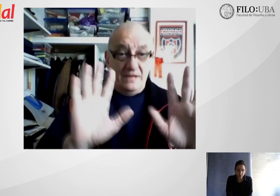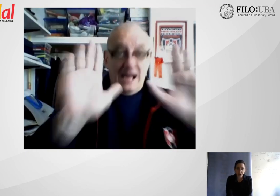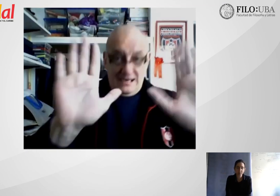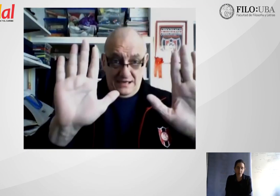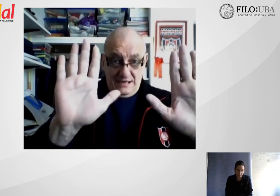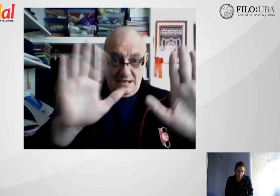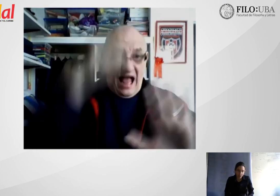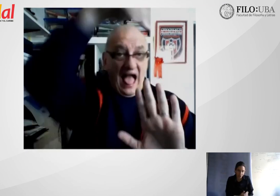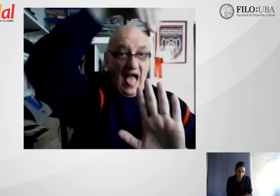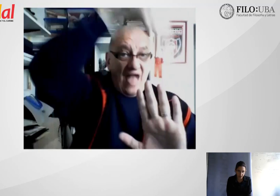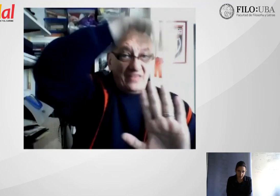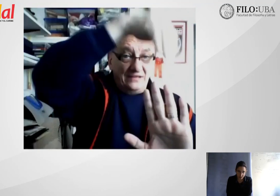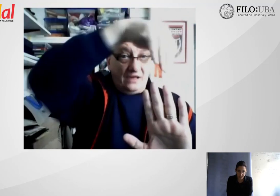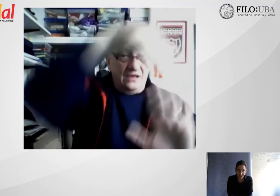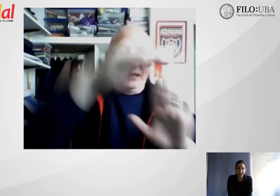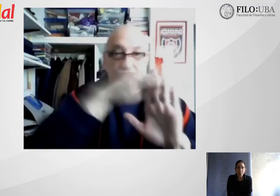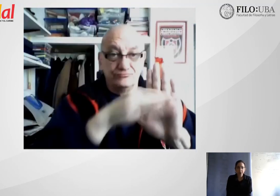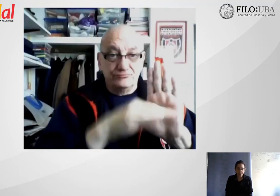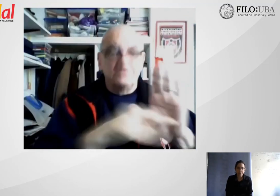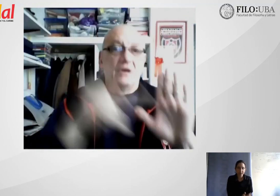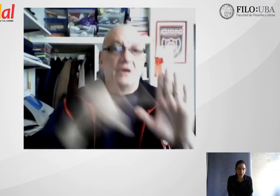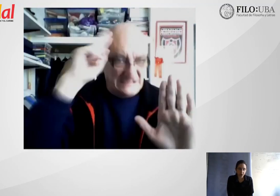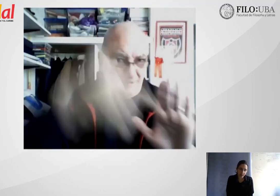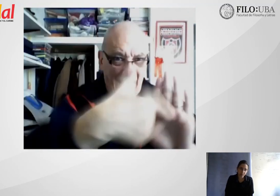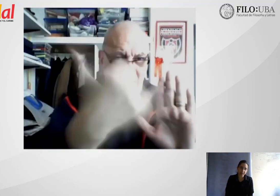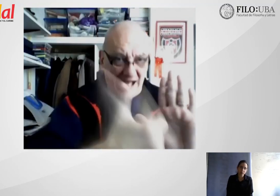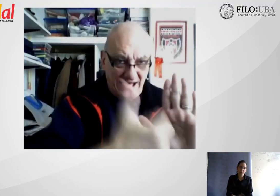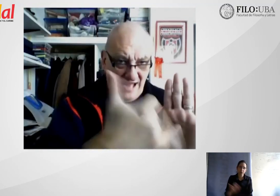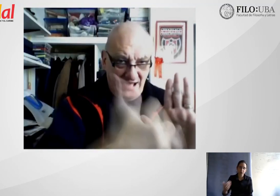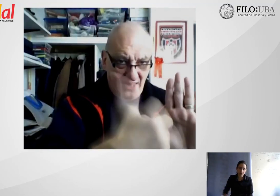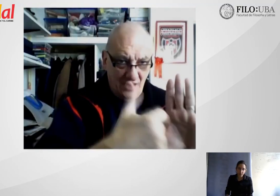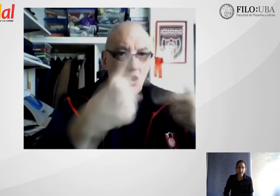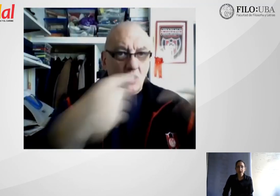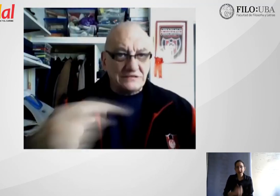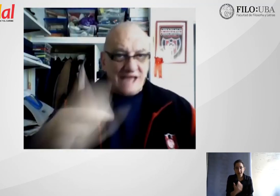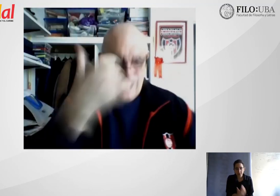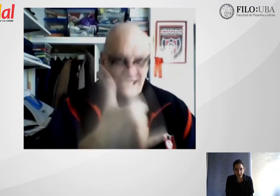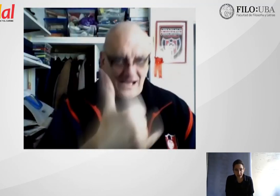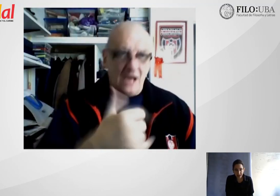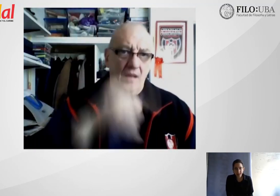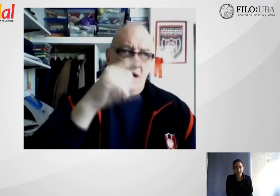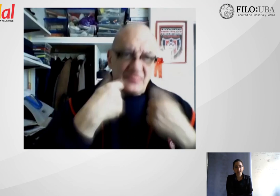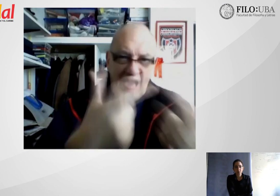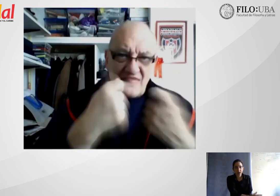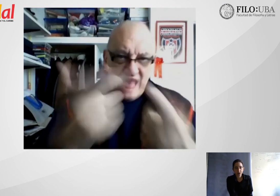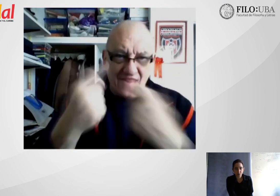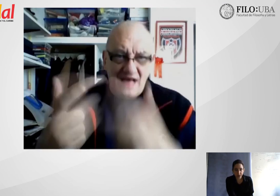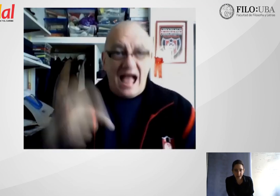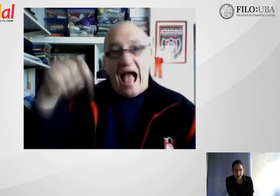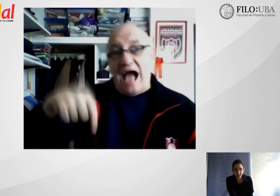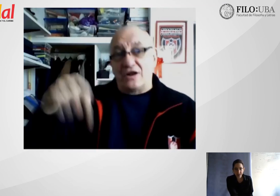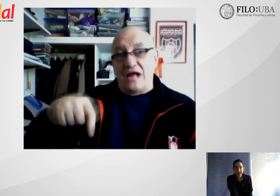Sí, ese organismo confirmó que lo que yo dije era así. Por ejemplo, en ese organismo que está hace un montón, ahí hay una ley que regula